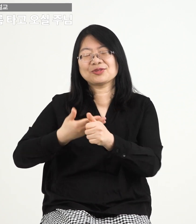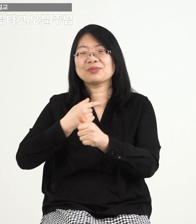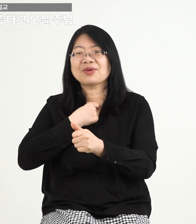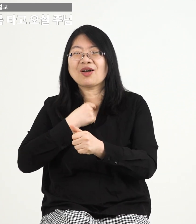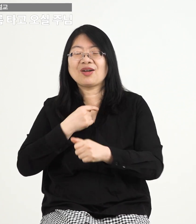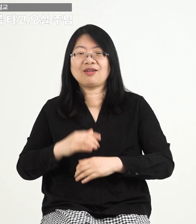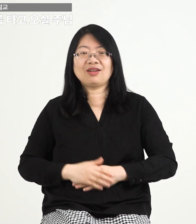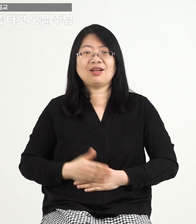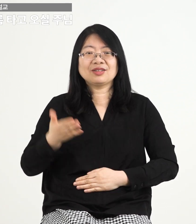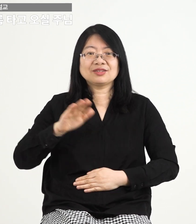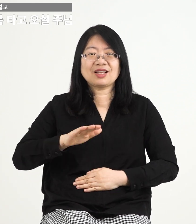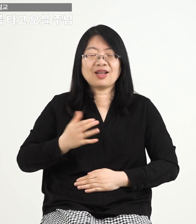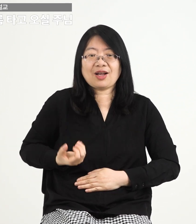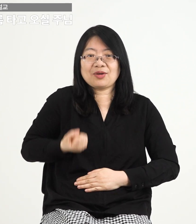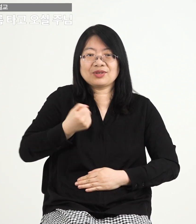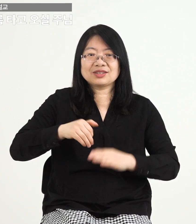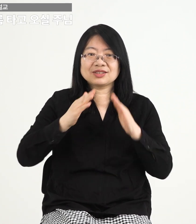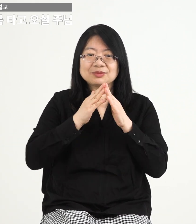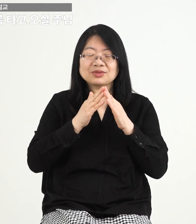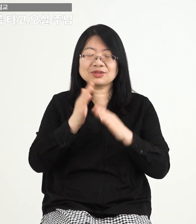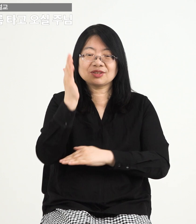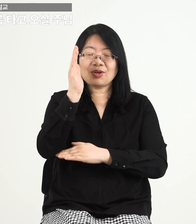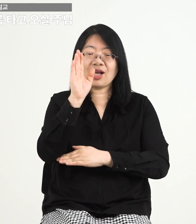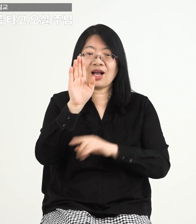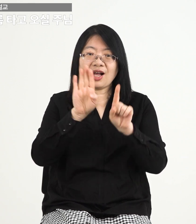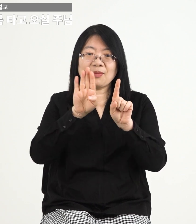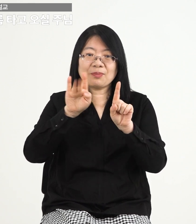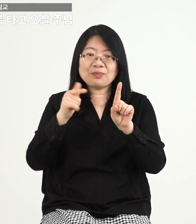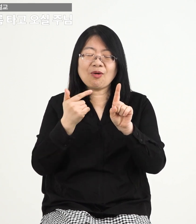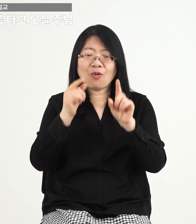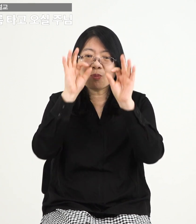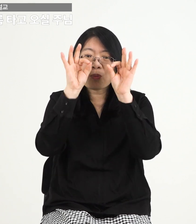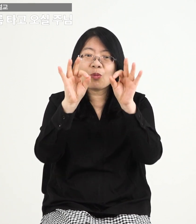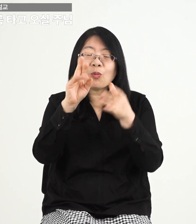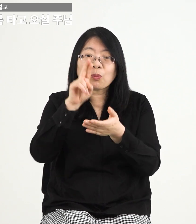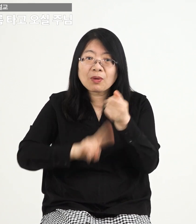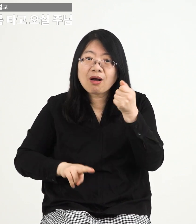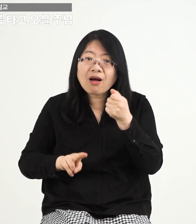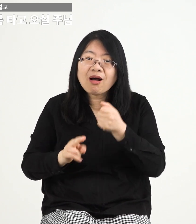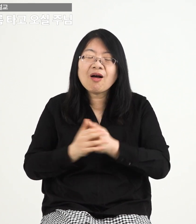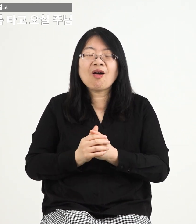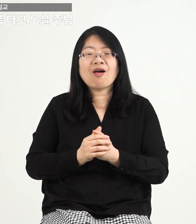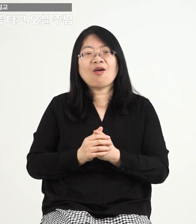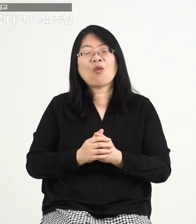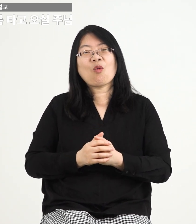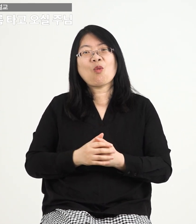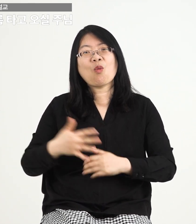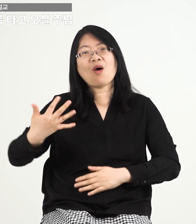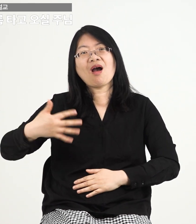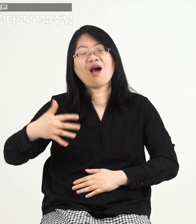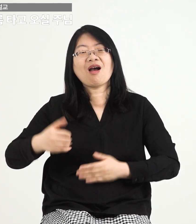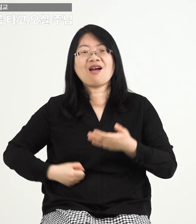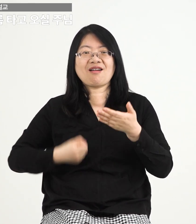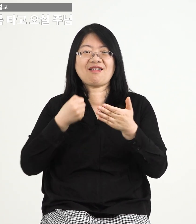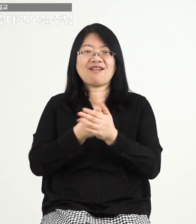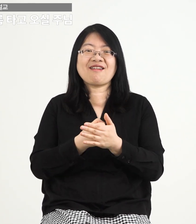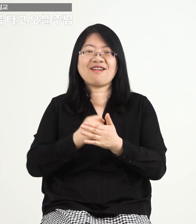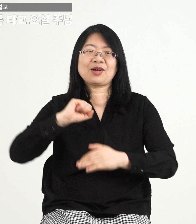있던 집을 그렇게 설교 한 편 듣고 파는 것도 어마어마한